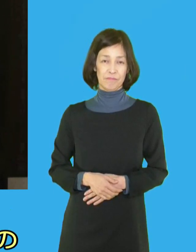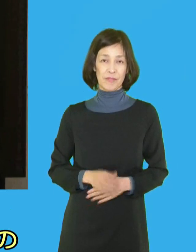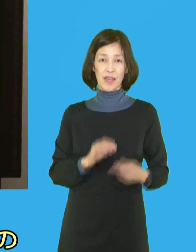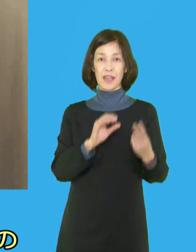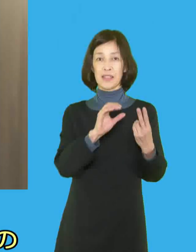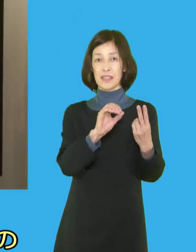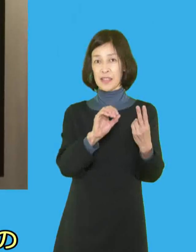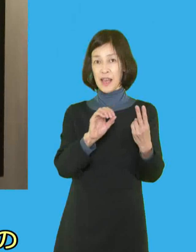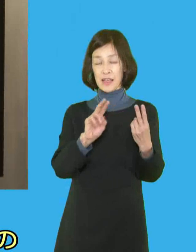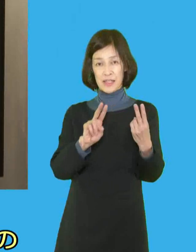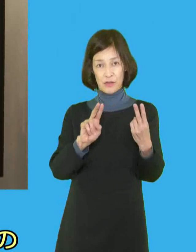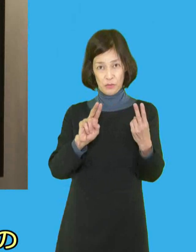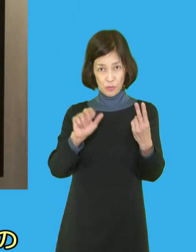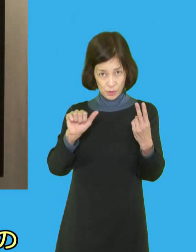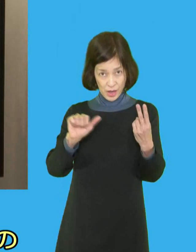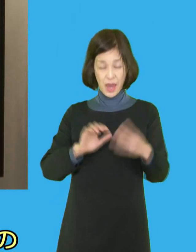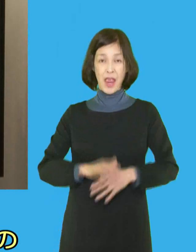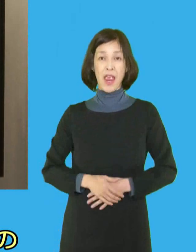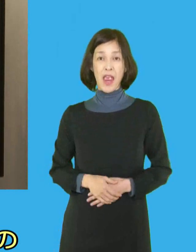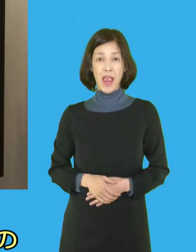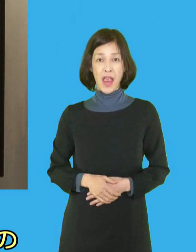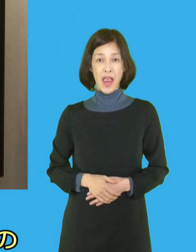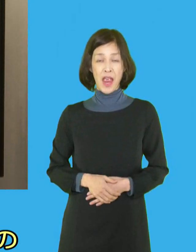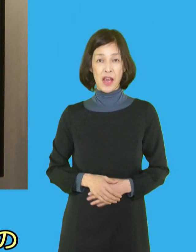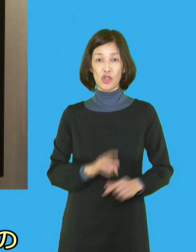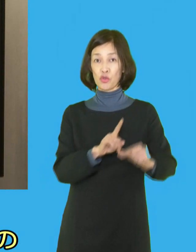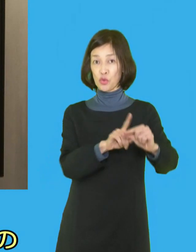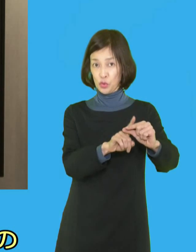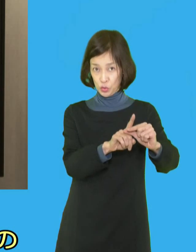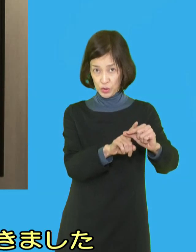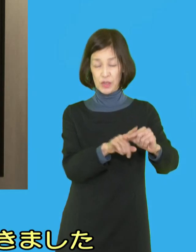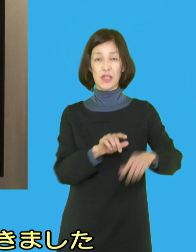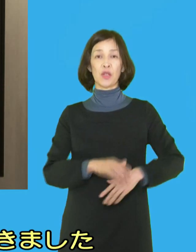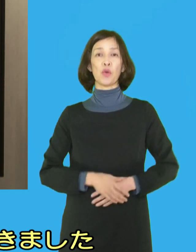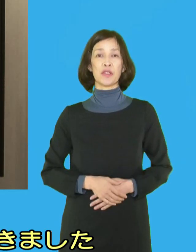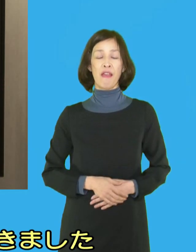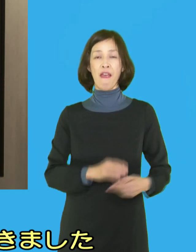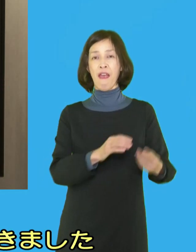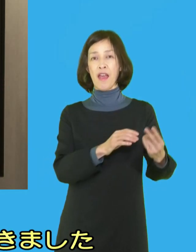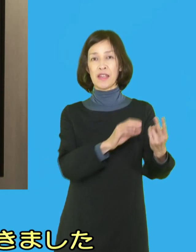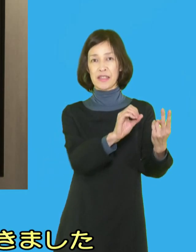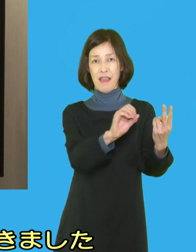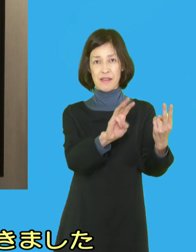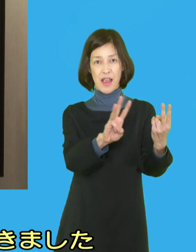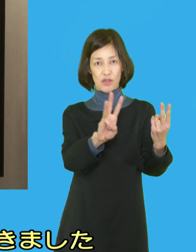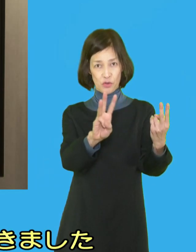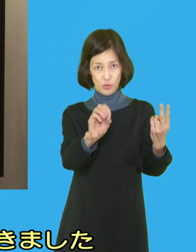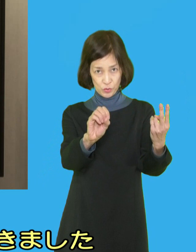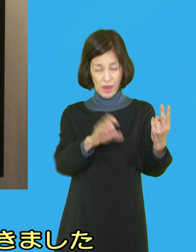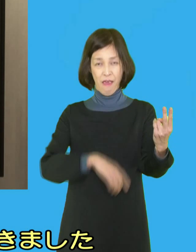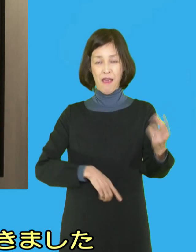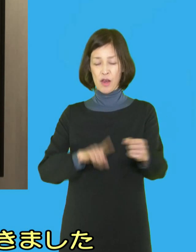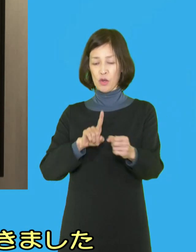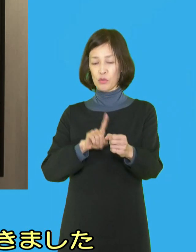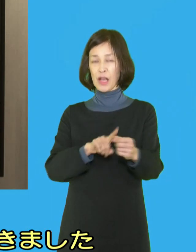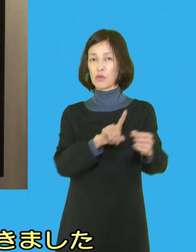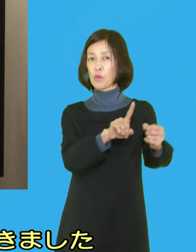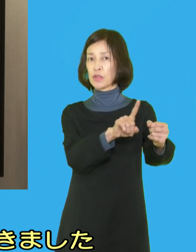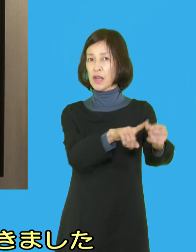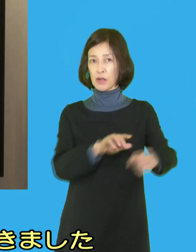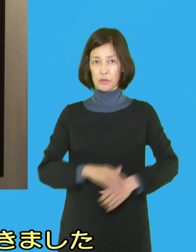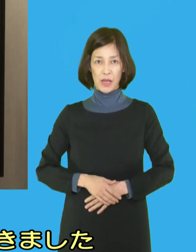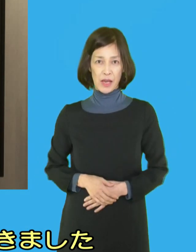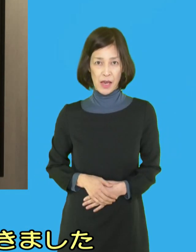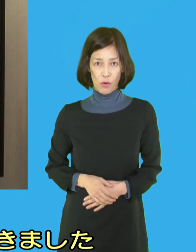2025年そして中期として2030年、2つの時間軸で検討を行